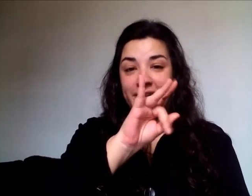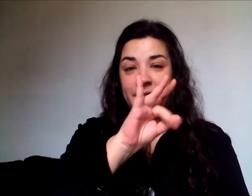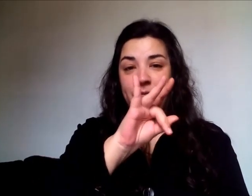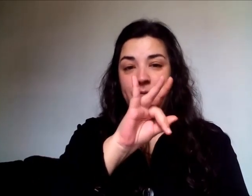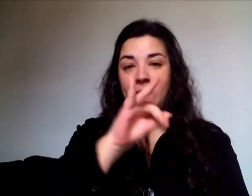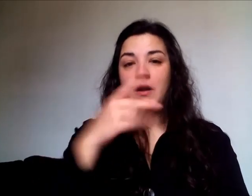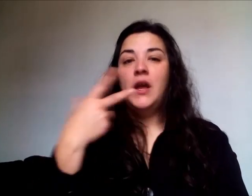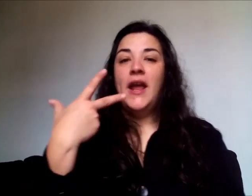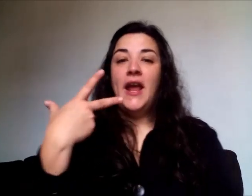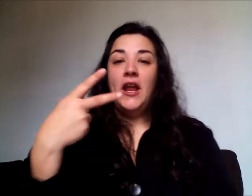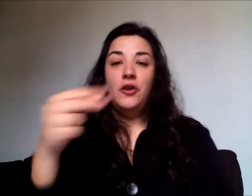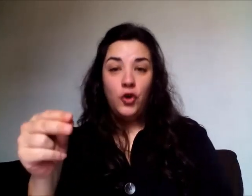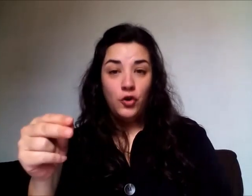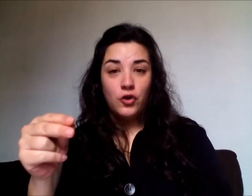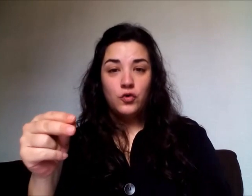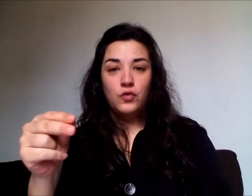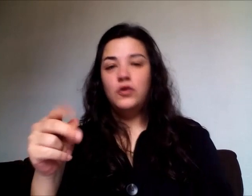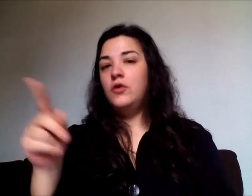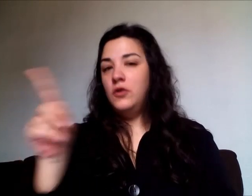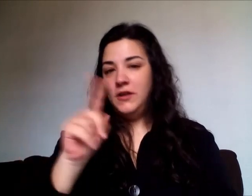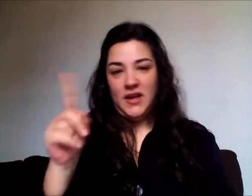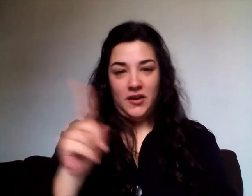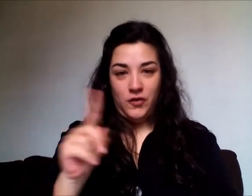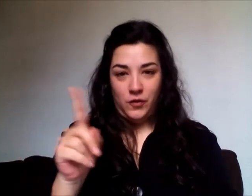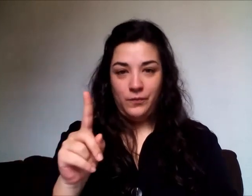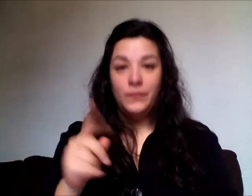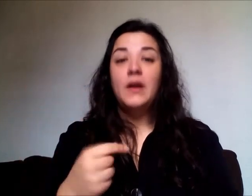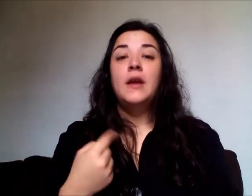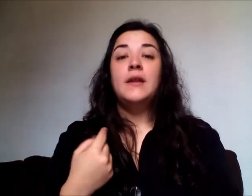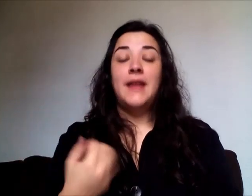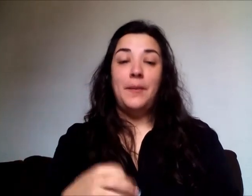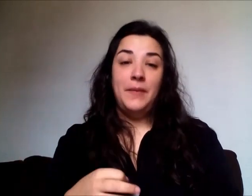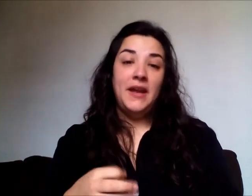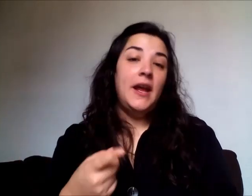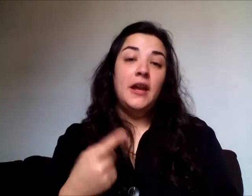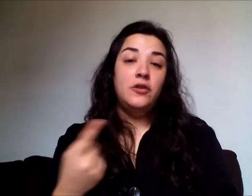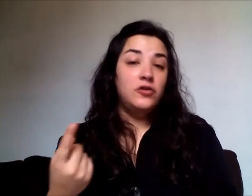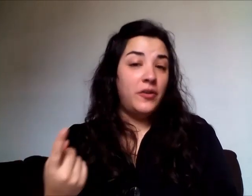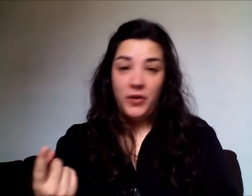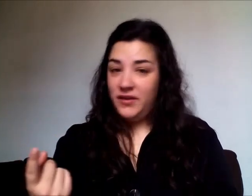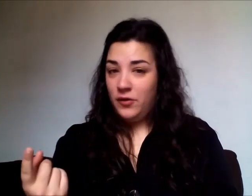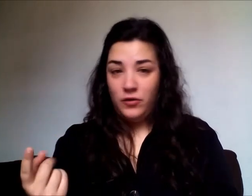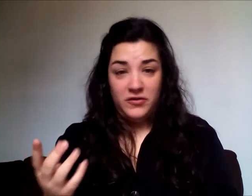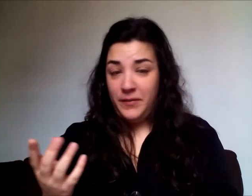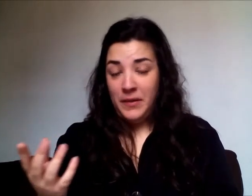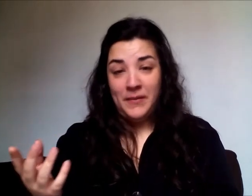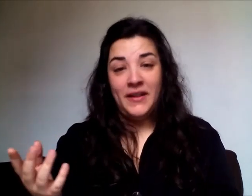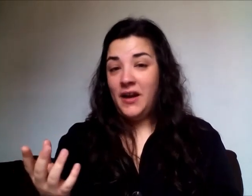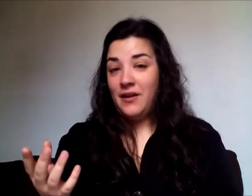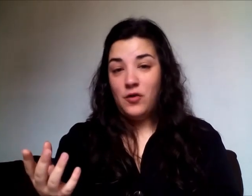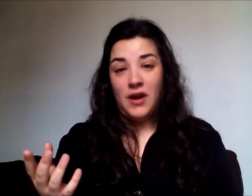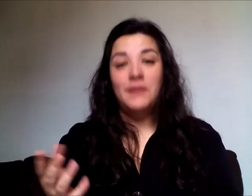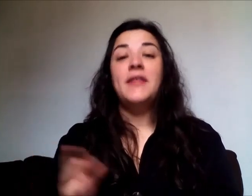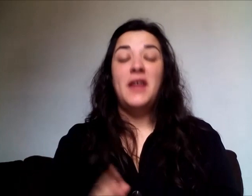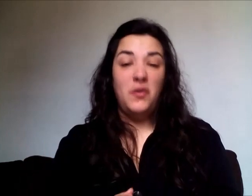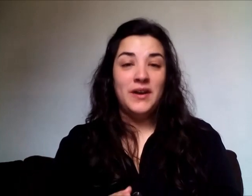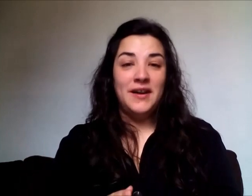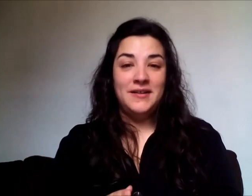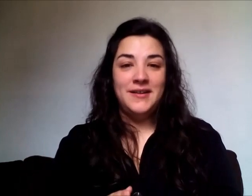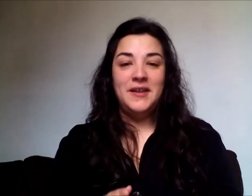sí, el no rotundo y el no. También el no se puede solo simplemente negar con la cabeza, igual que el